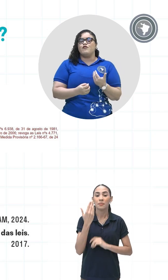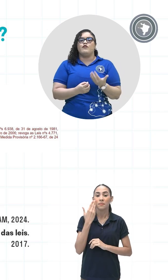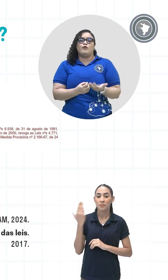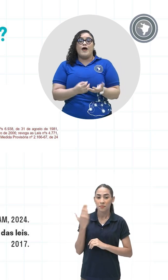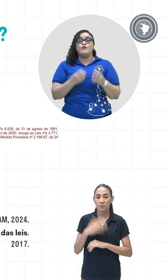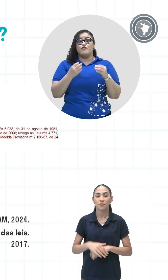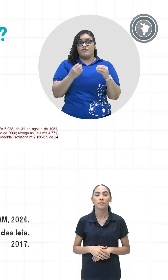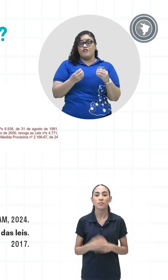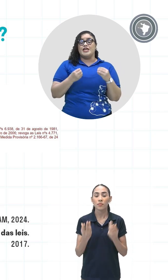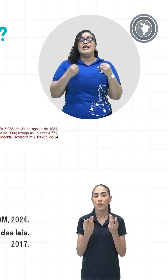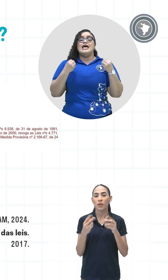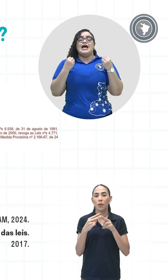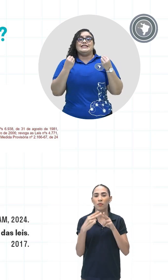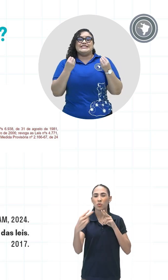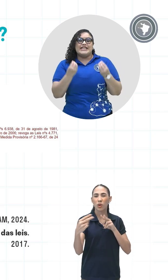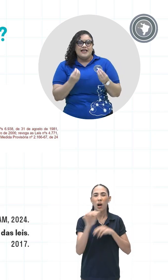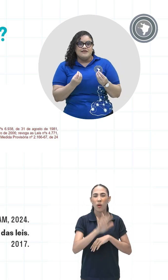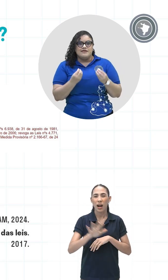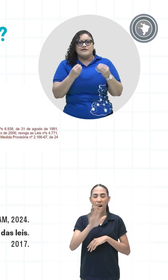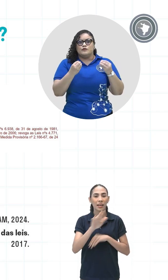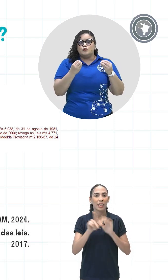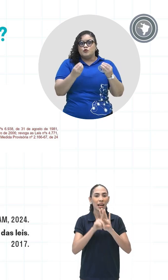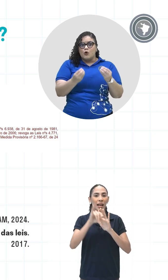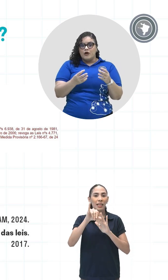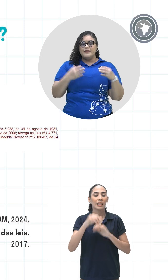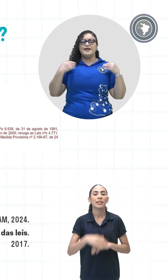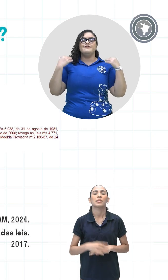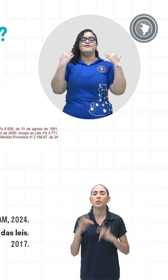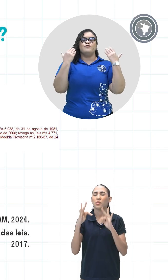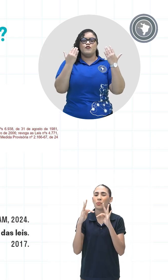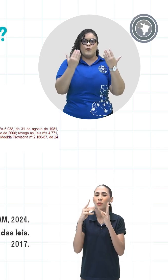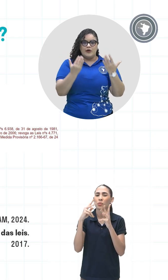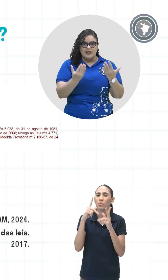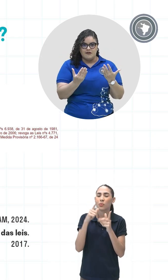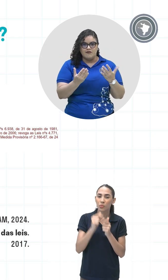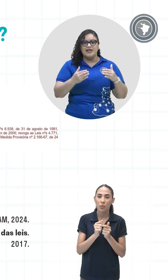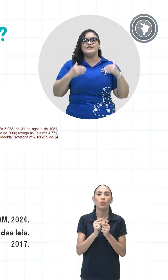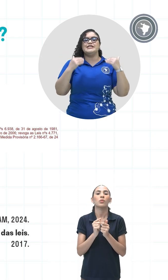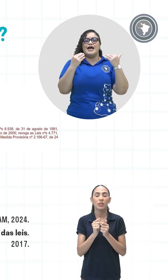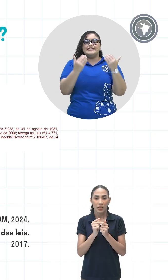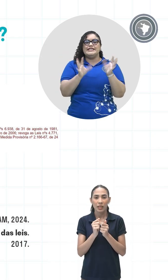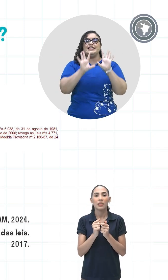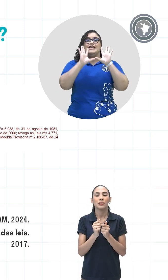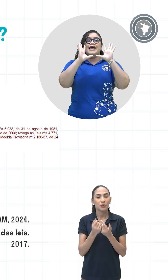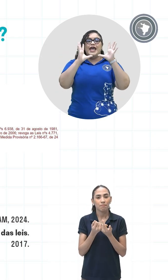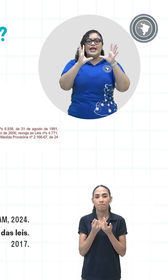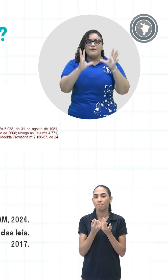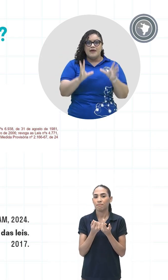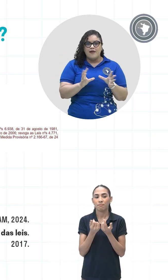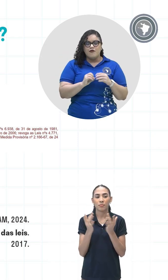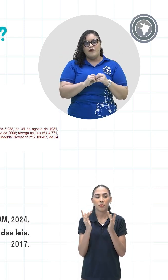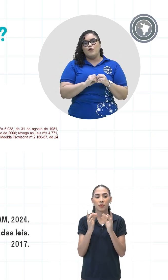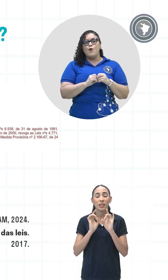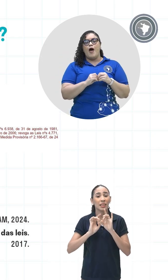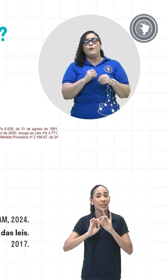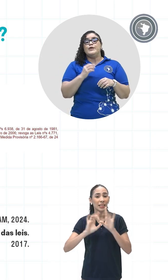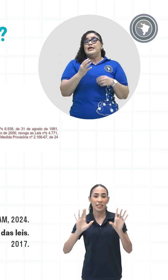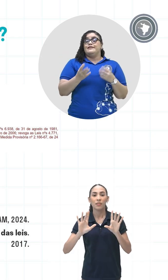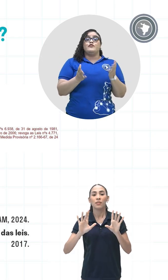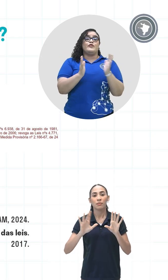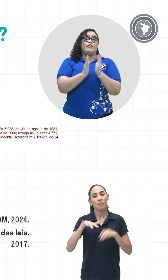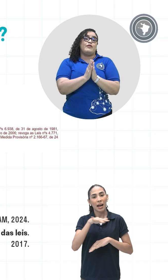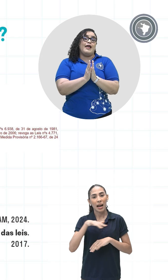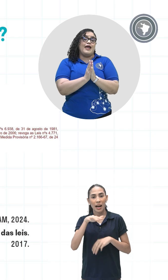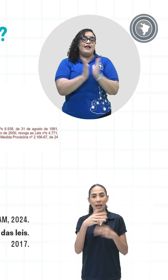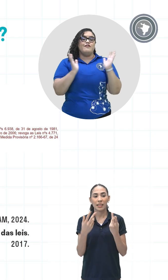e ambientes virtuais hoje em dia, as leis estão todas disponíveis, assim, em ambiente virtual.